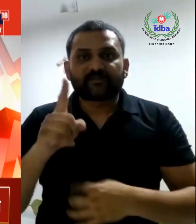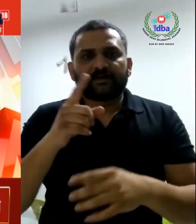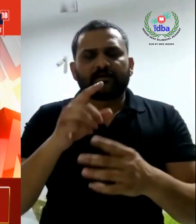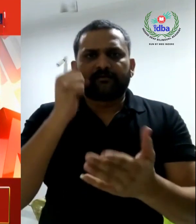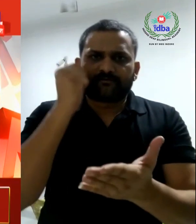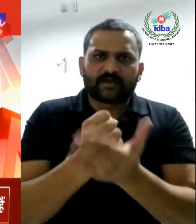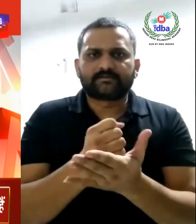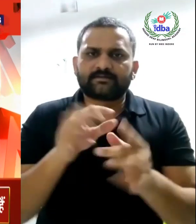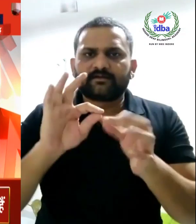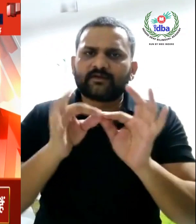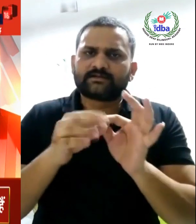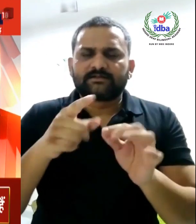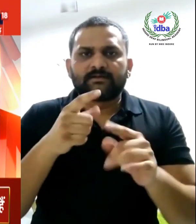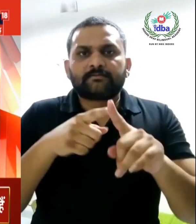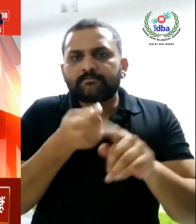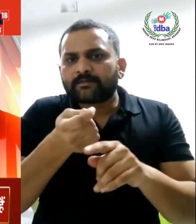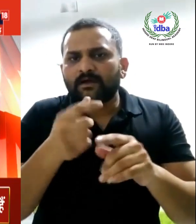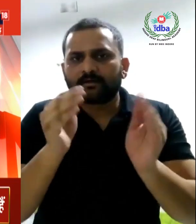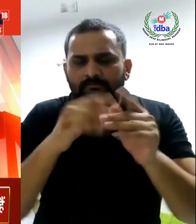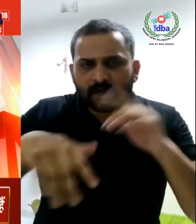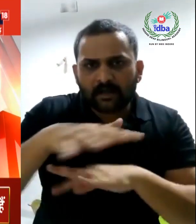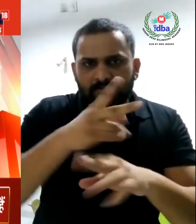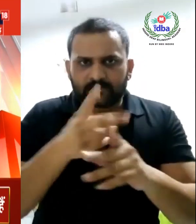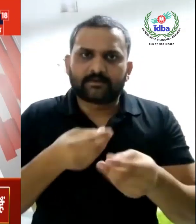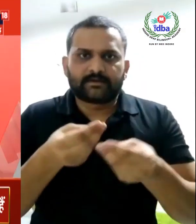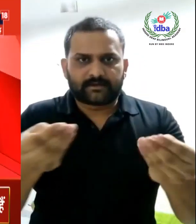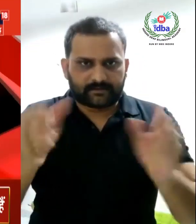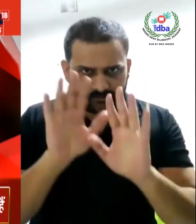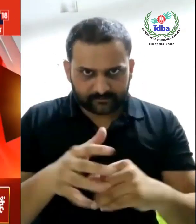टर्म एम्प्लॉयमेंट की सुविधा दी गई है।